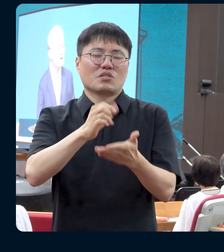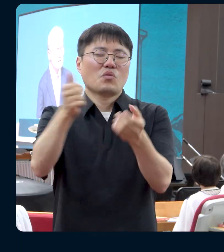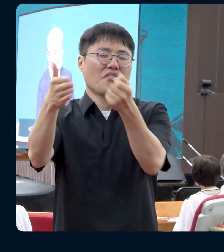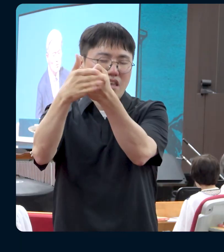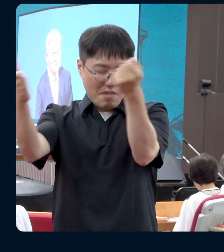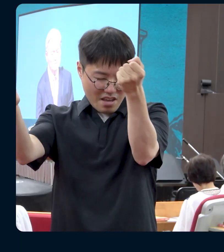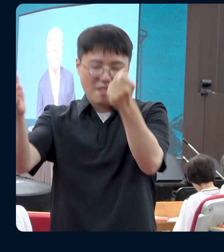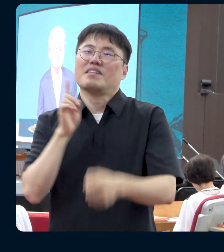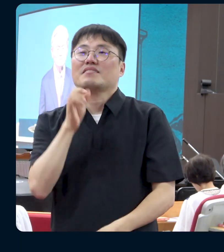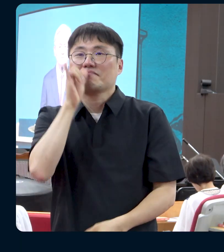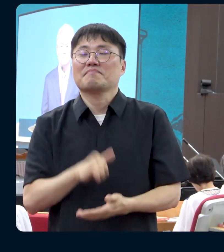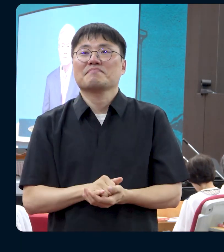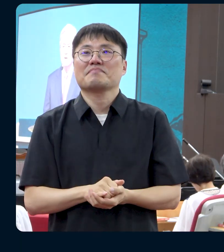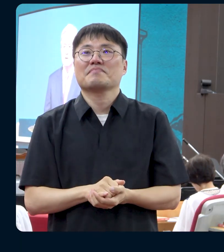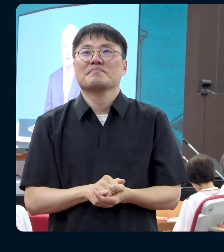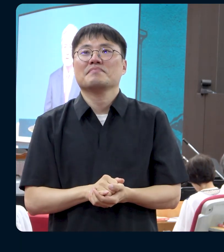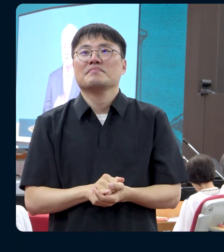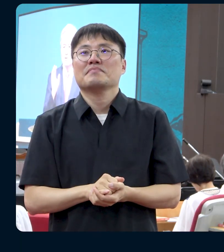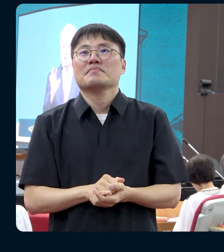그리스도 때문에 디아크리스톤.